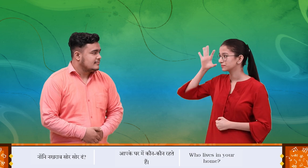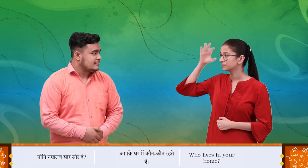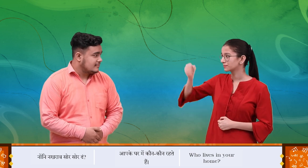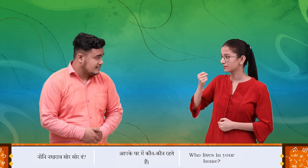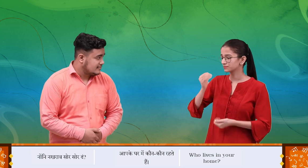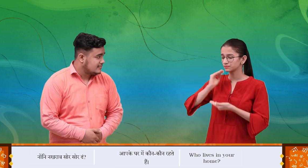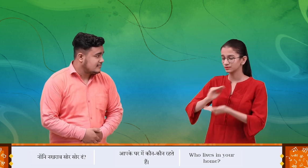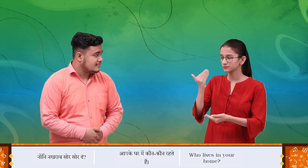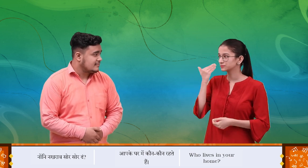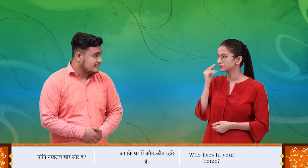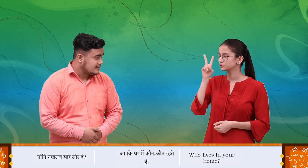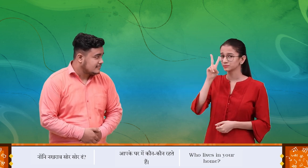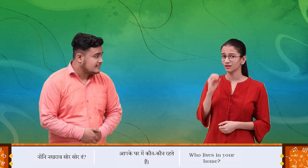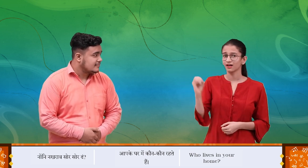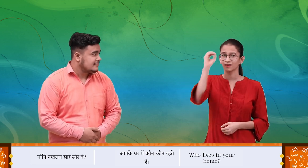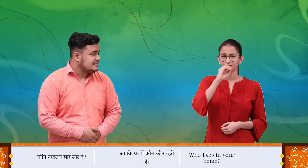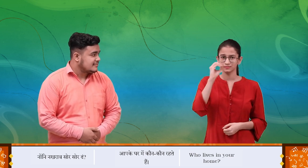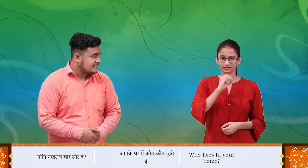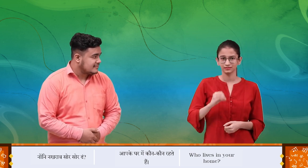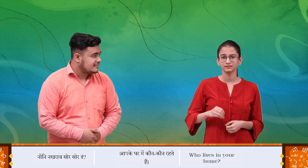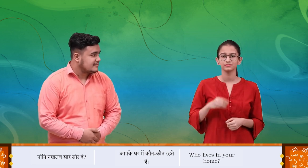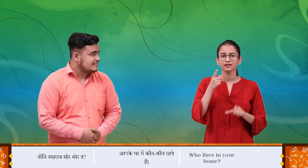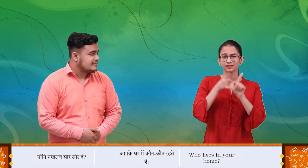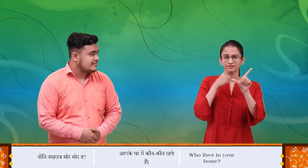नोंनि नखराव सोर सोर दं?